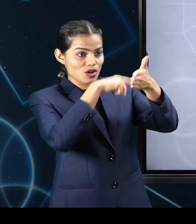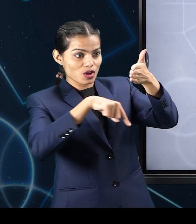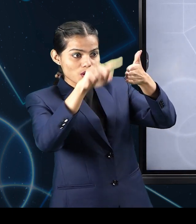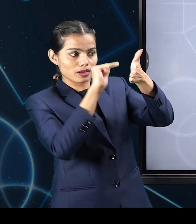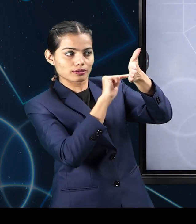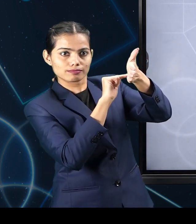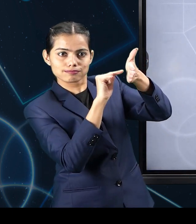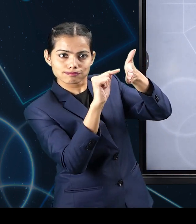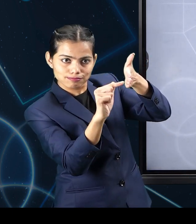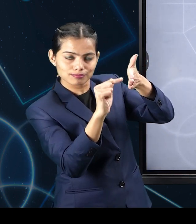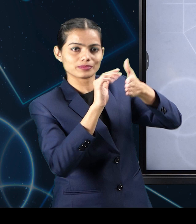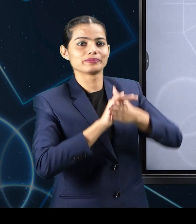వ్యాసం,